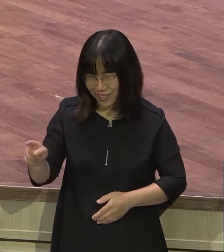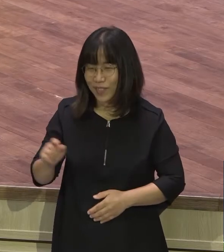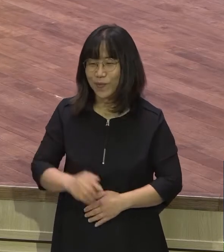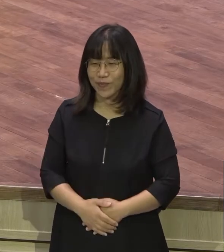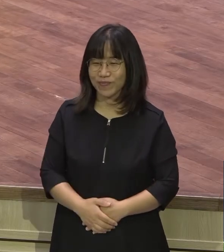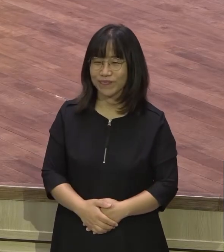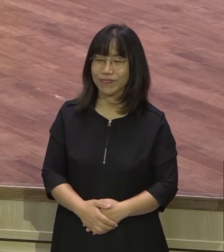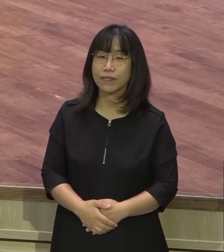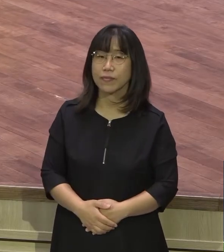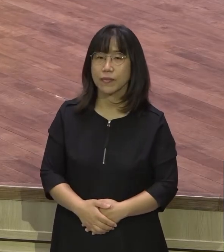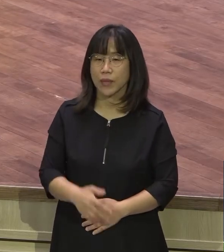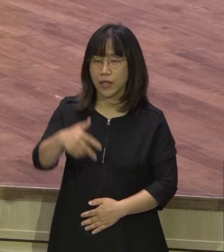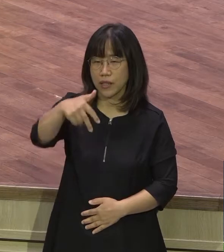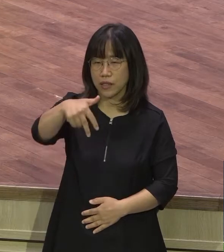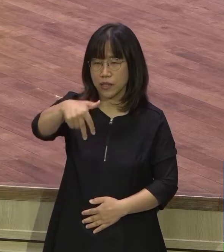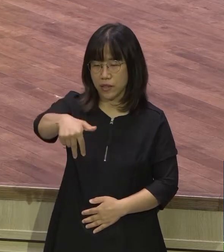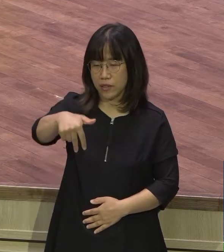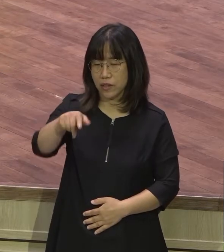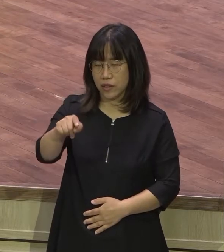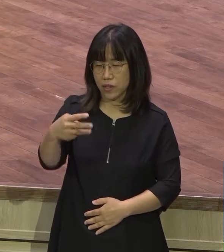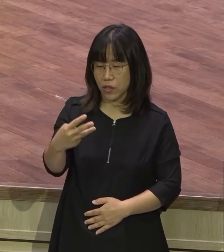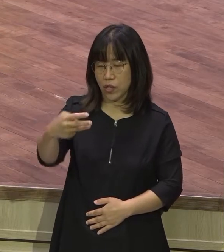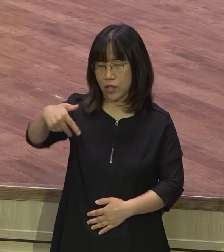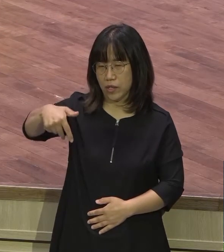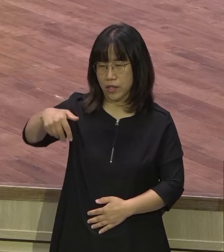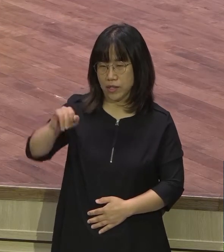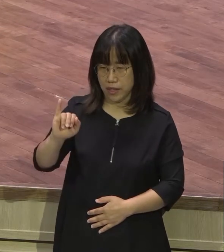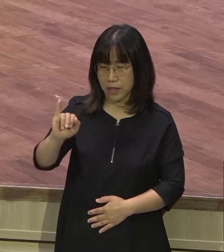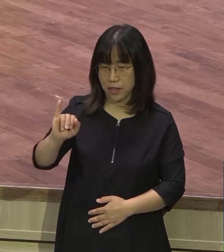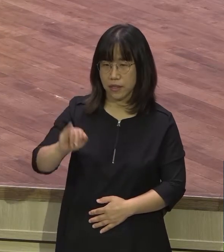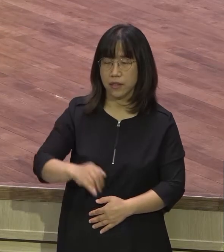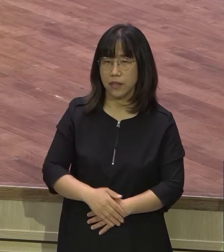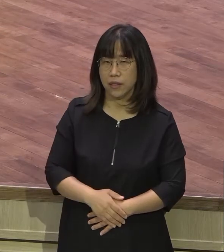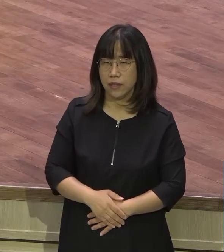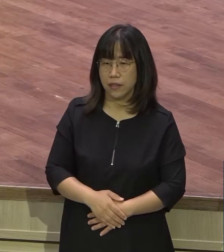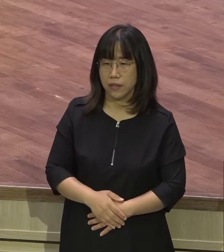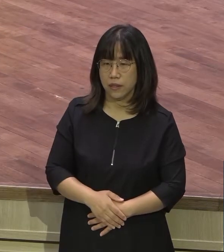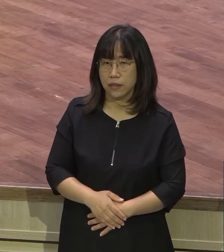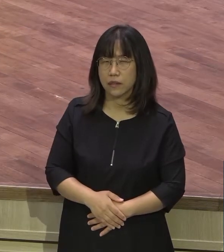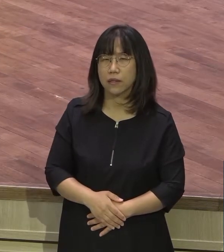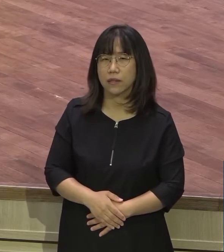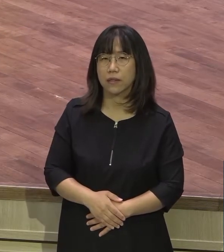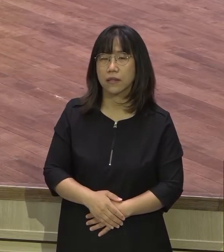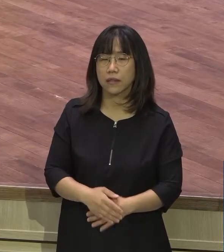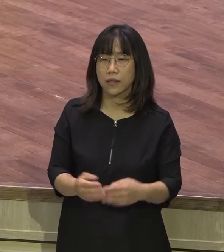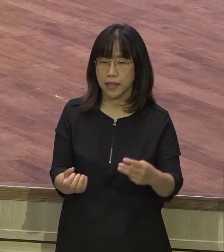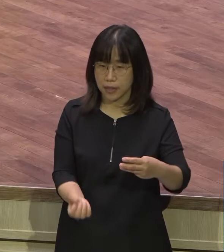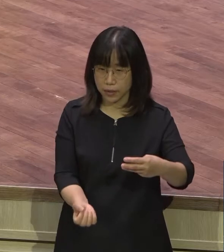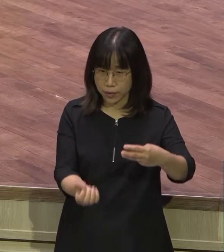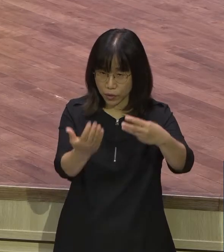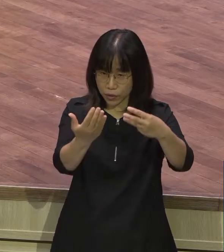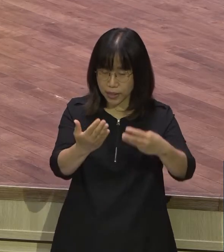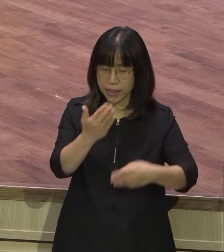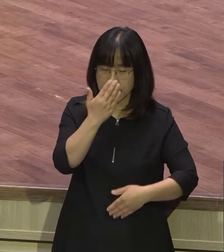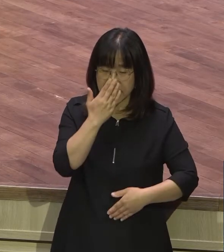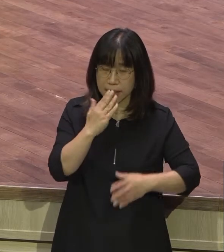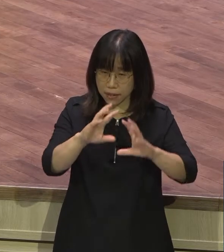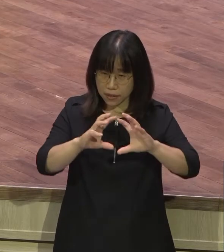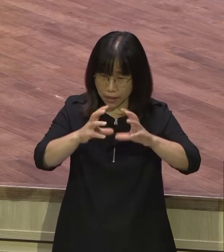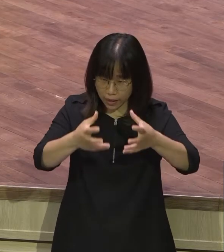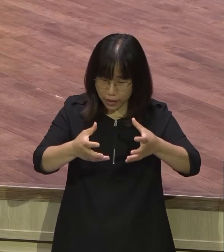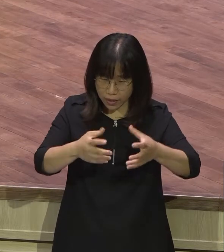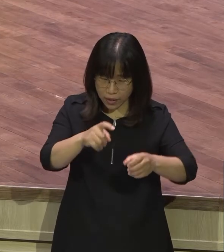절기장이라 절기장 그렇게 부릅니다. 레위기 23장에는 이 슬라이드 7절기가 그렇게